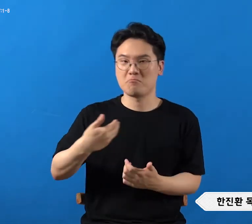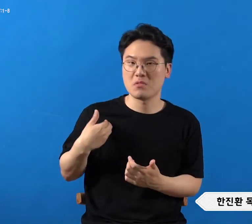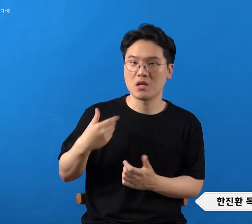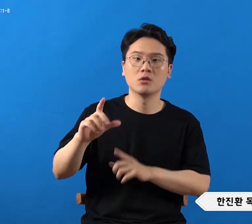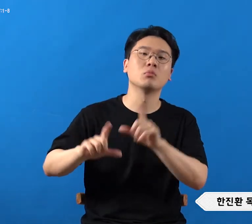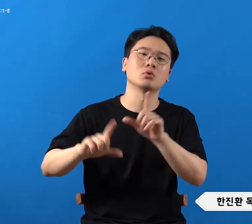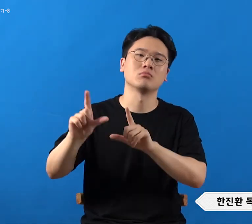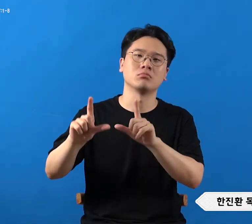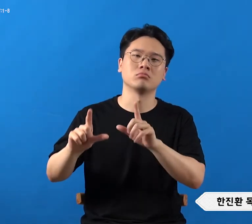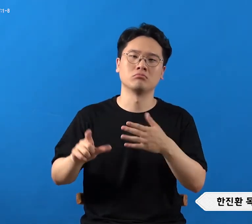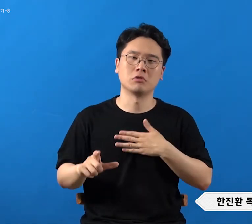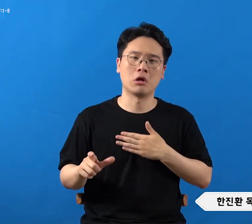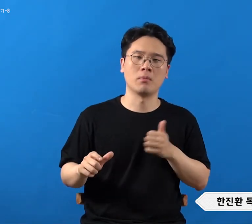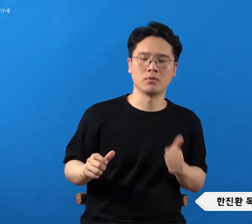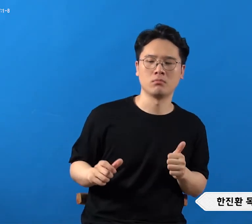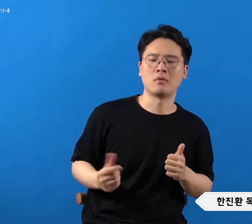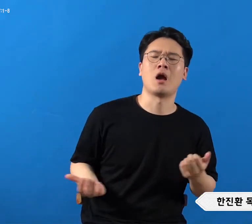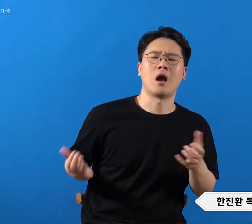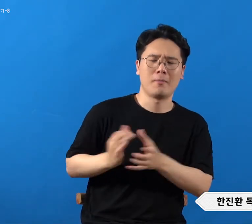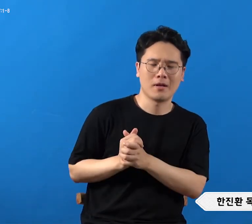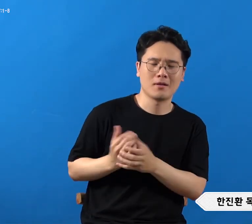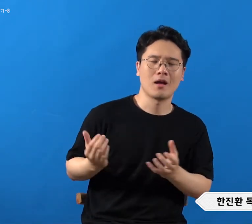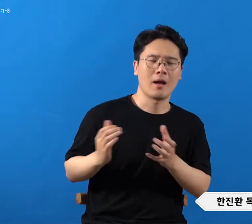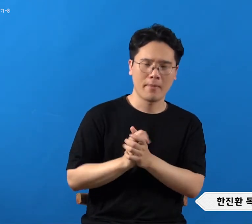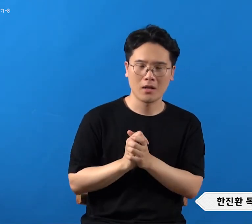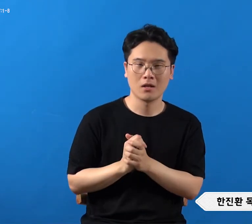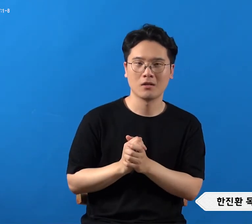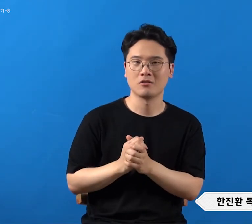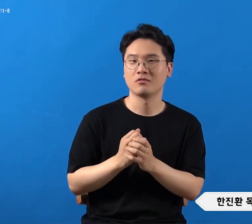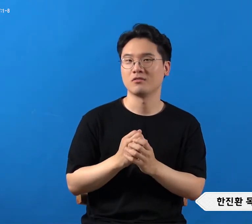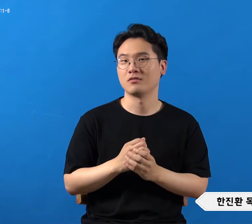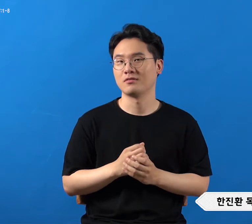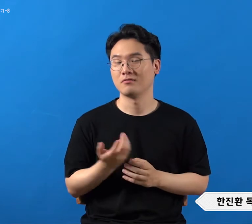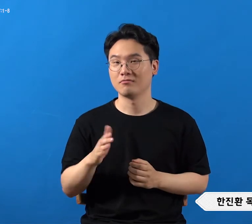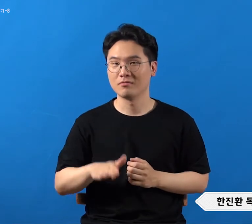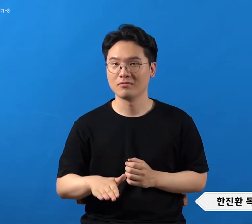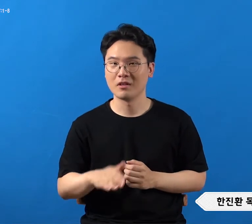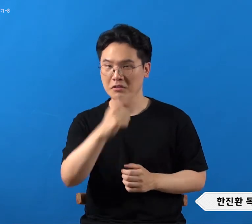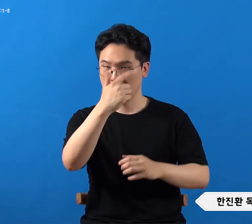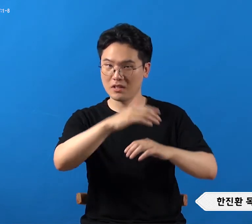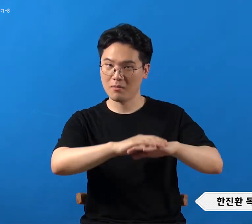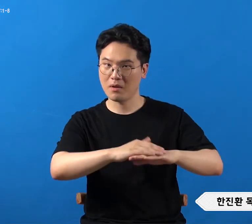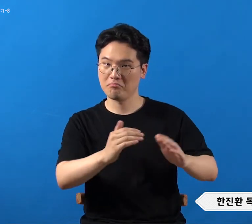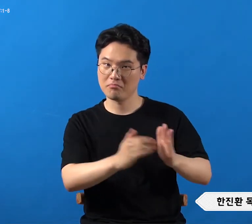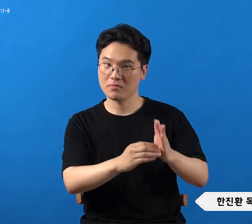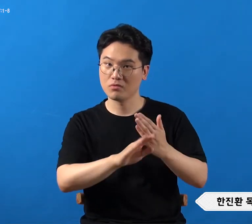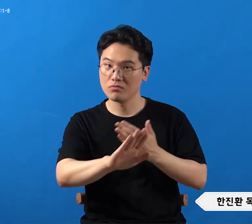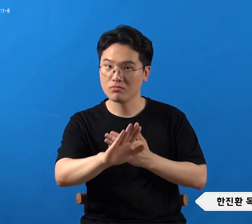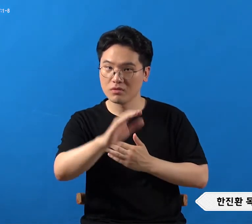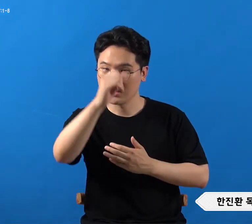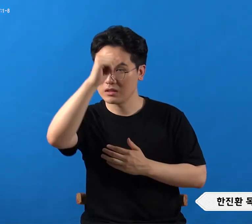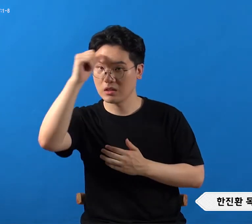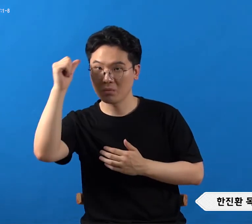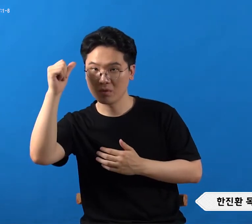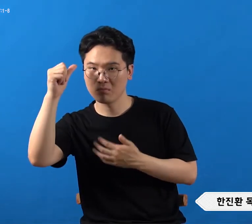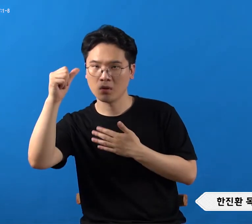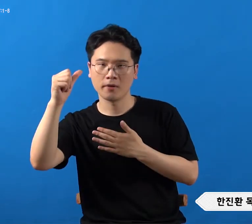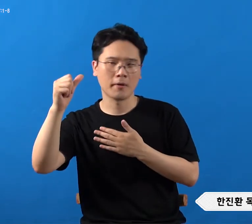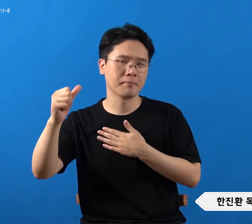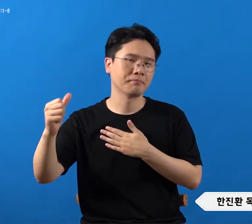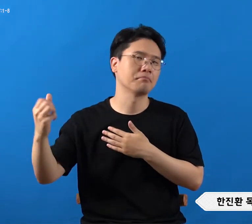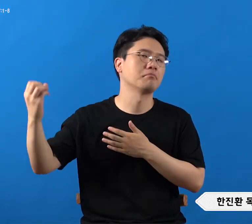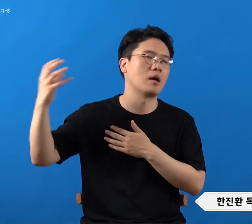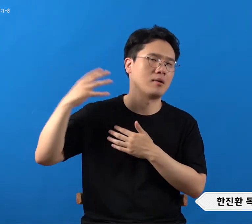제가 옆에서 아멘, 아멘 했습니다. 예배 다 마치고 이렇게 나오는데 장로님이 제 귀에